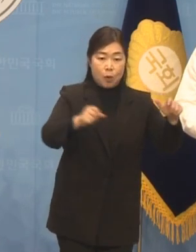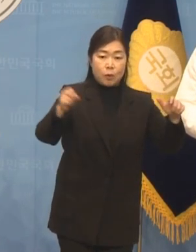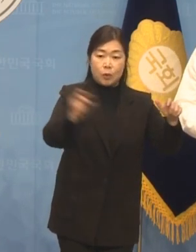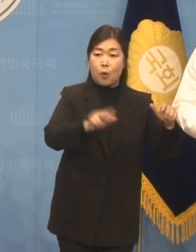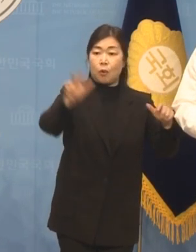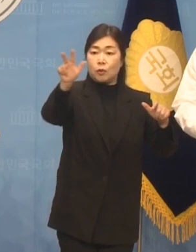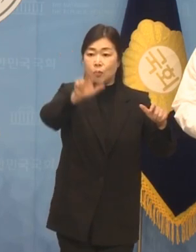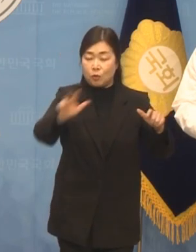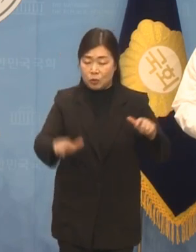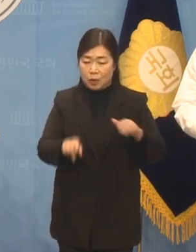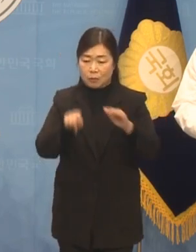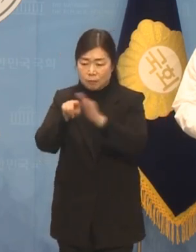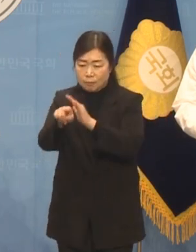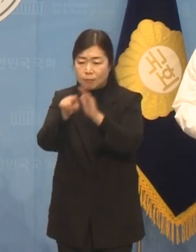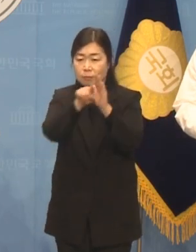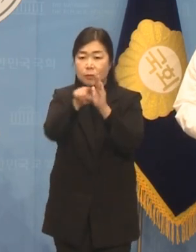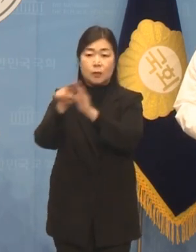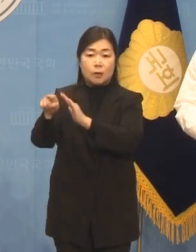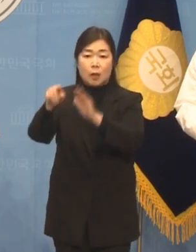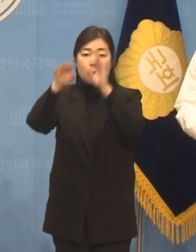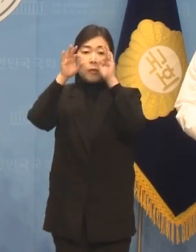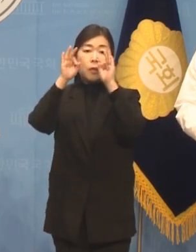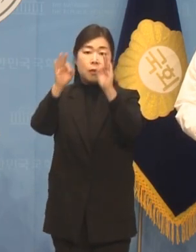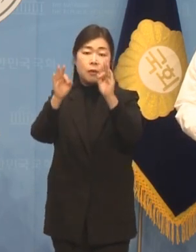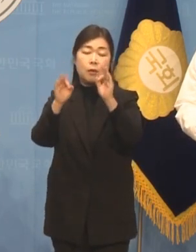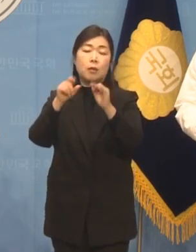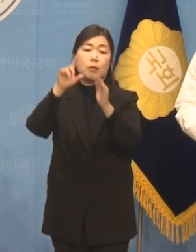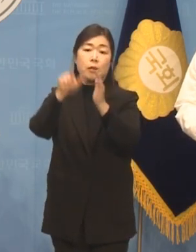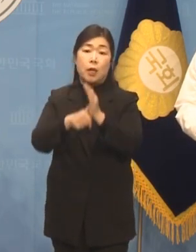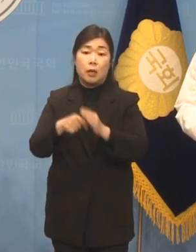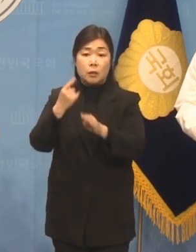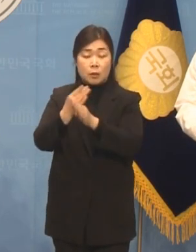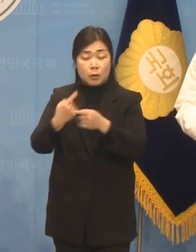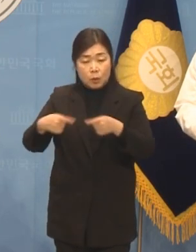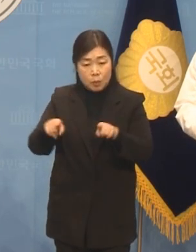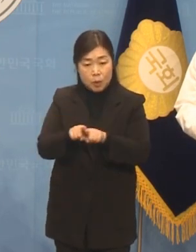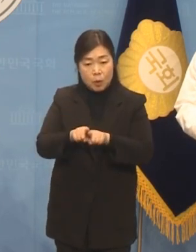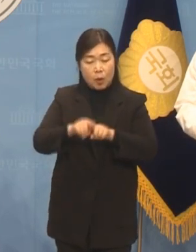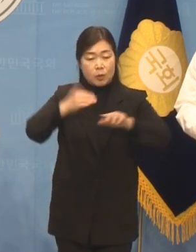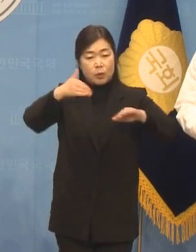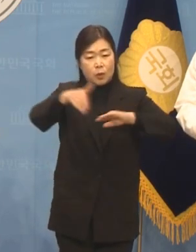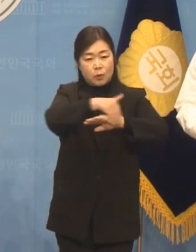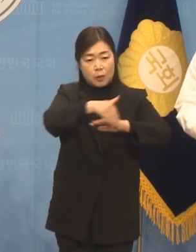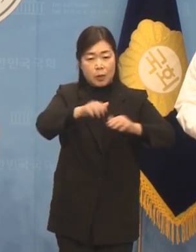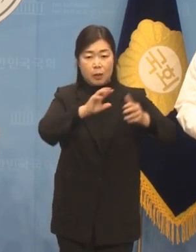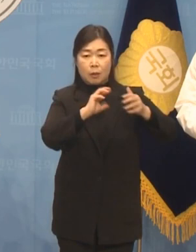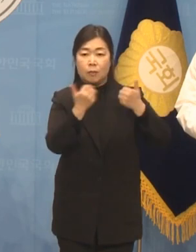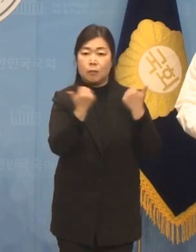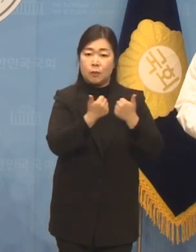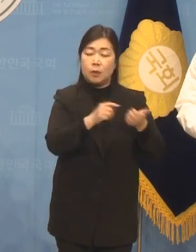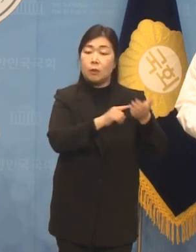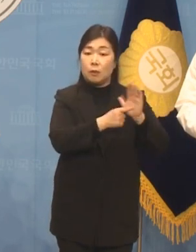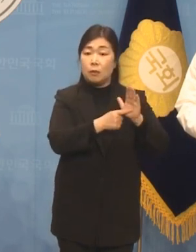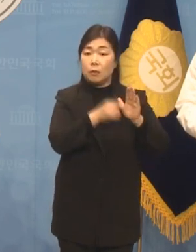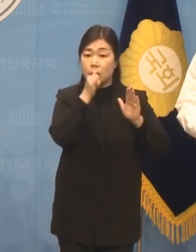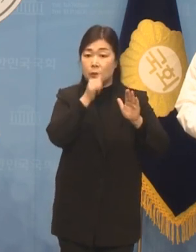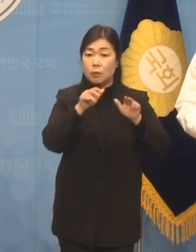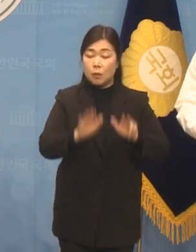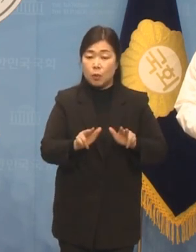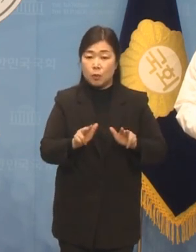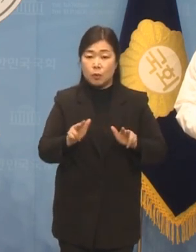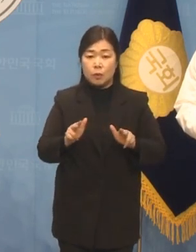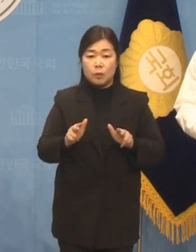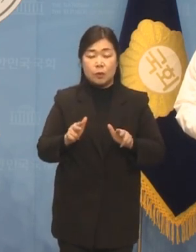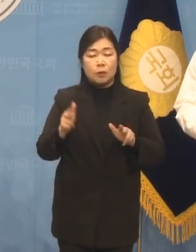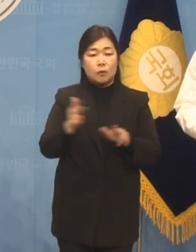전국 경양각지에서 소위 더불어 정책 콘서트를 열고 있습니다. 이번 주에 경기도를